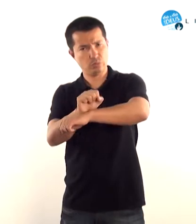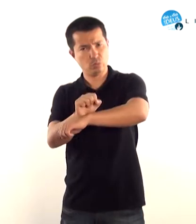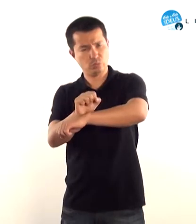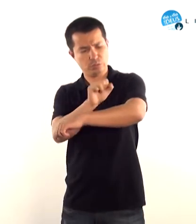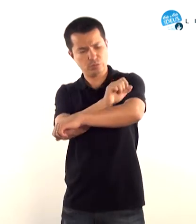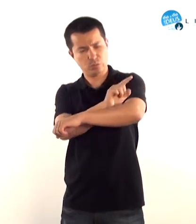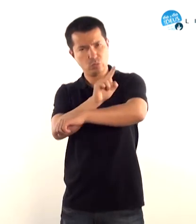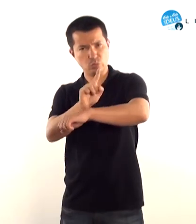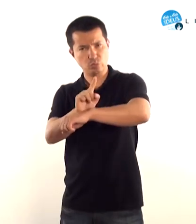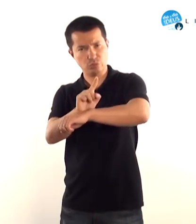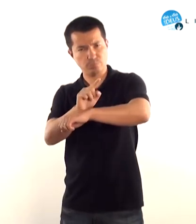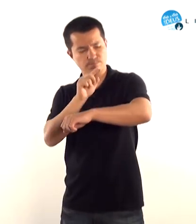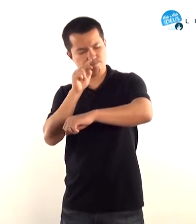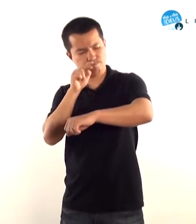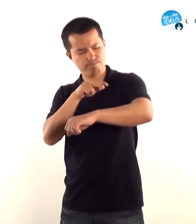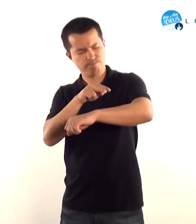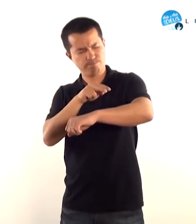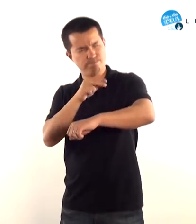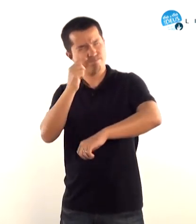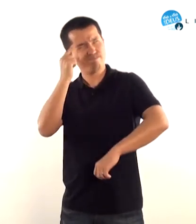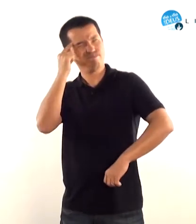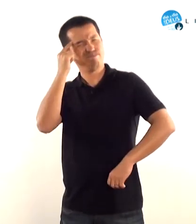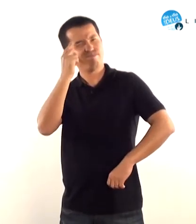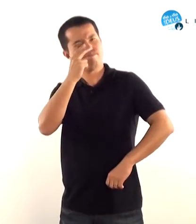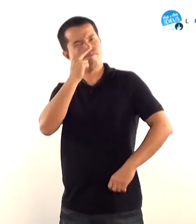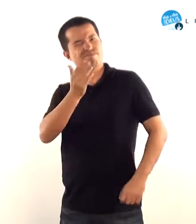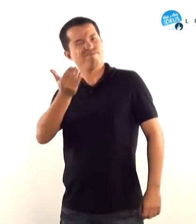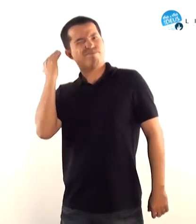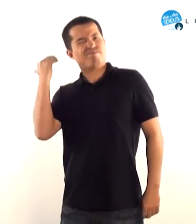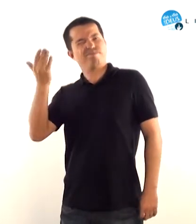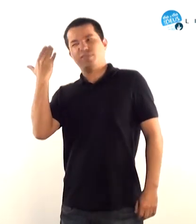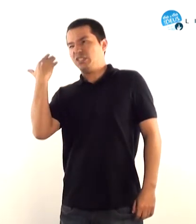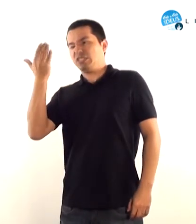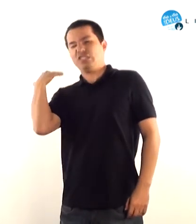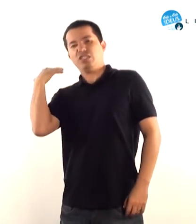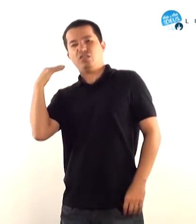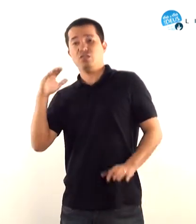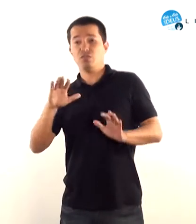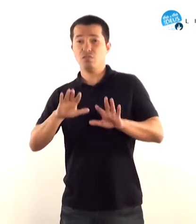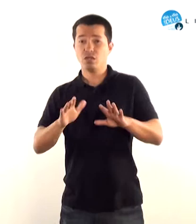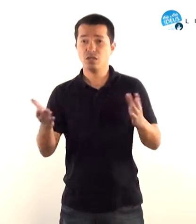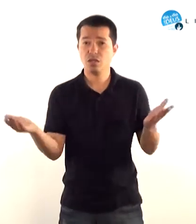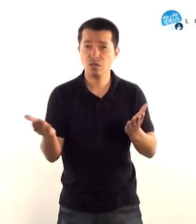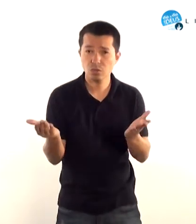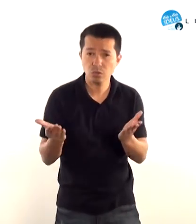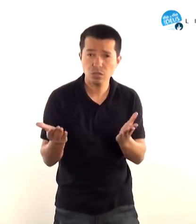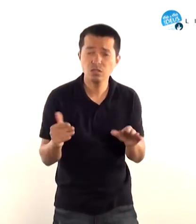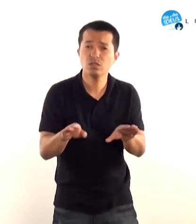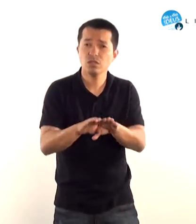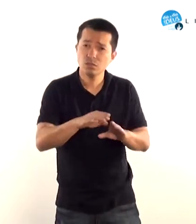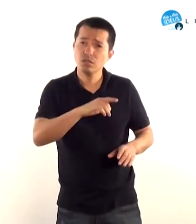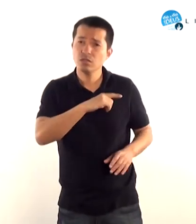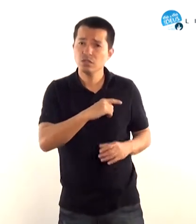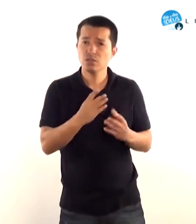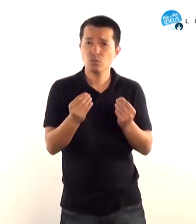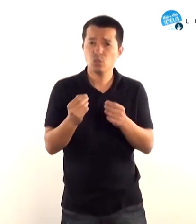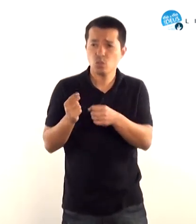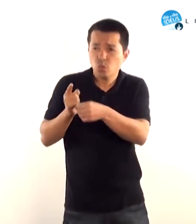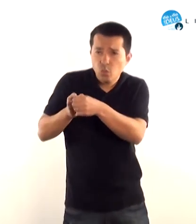É interessante porque quando eu olho para Sodoma e Gomorra e vejo o mundo de hoje, eu vejo muito parecido. Porque há